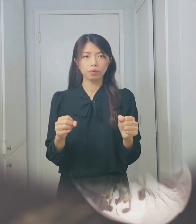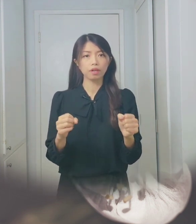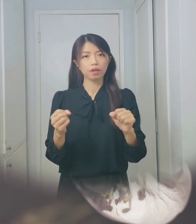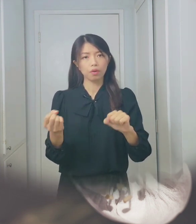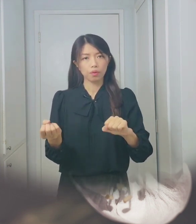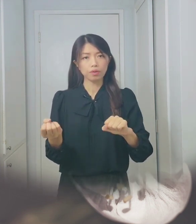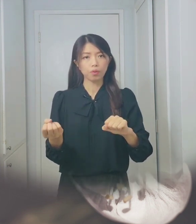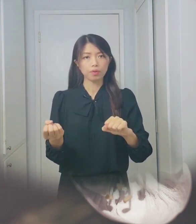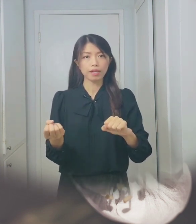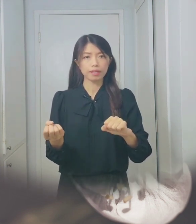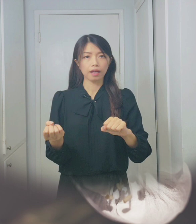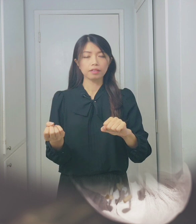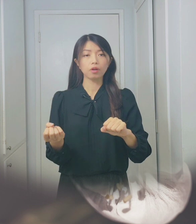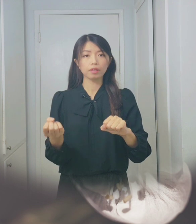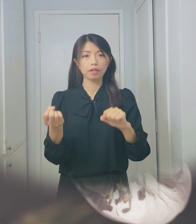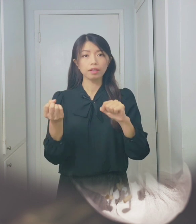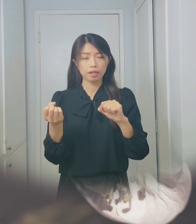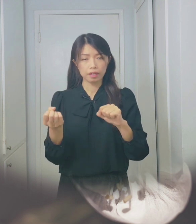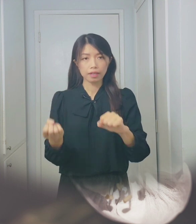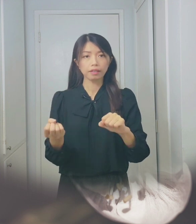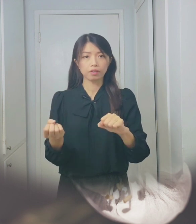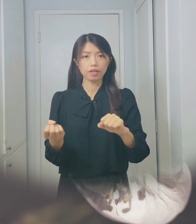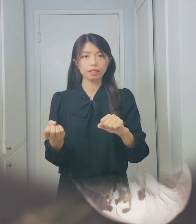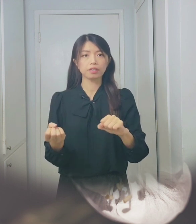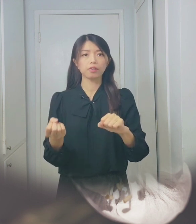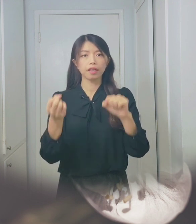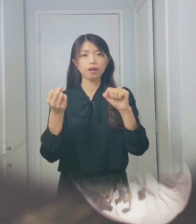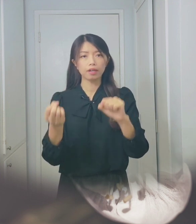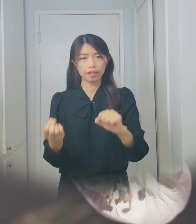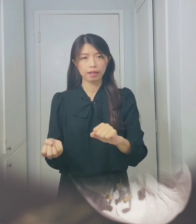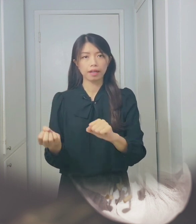쥔 이 손을 왼쪽으로 살짝 썰어뜨린 이 상태에서